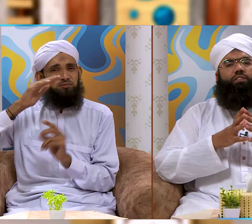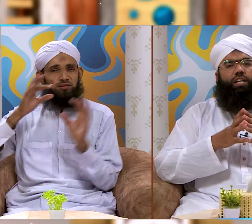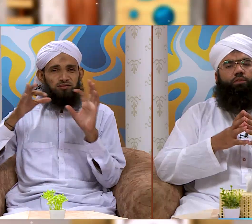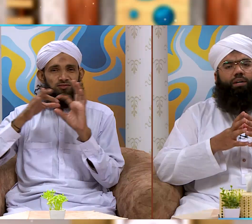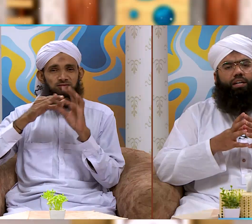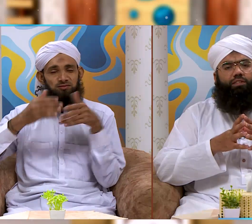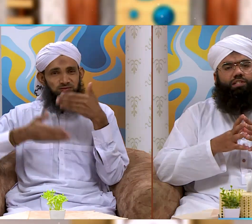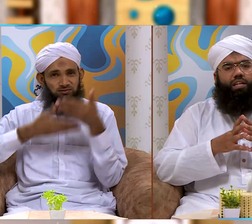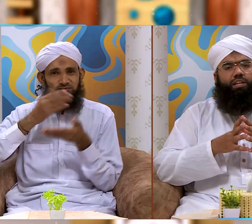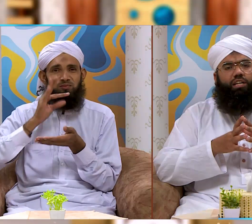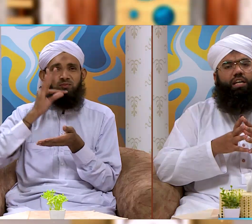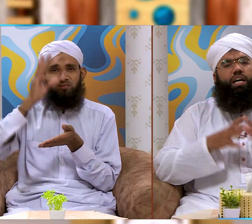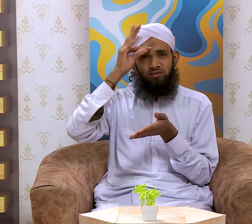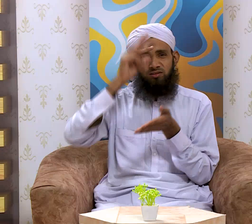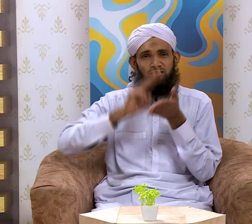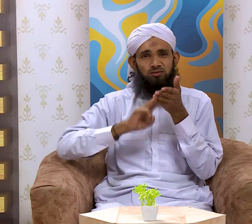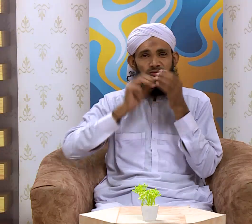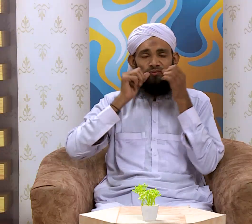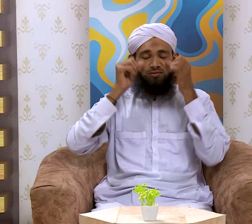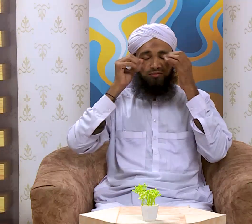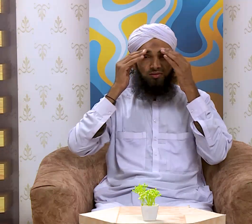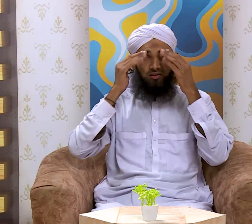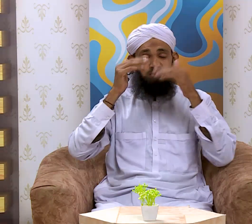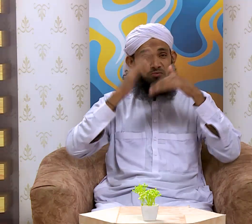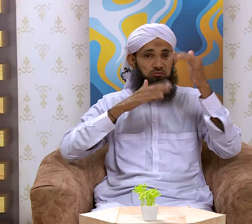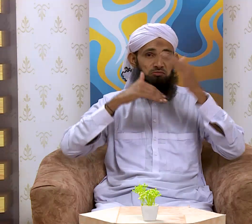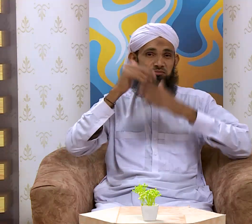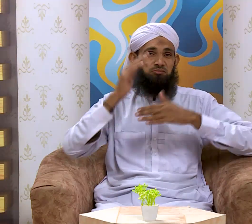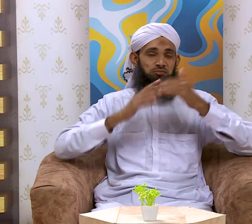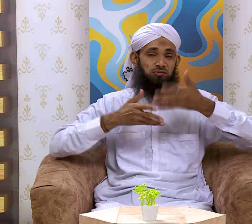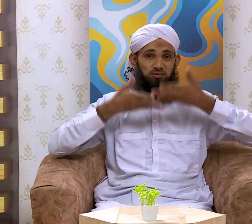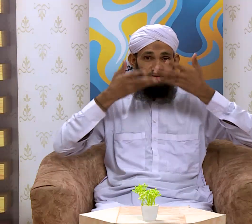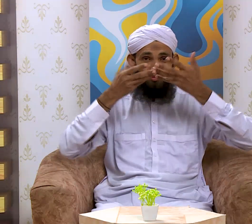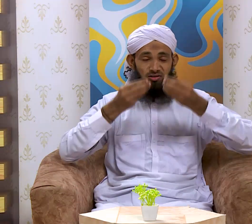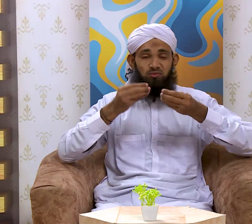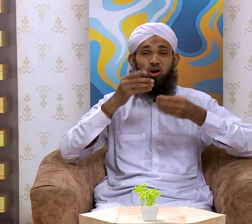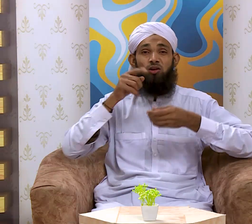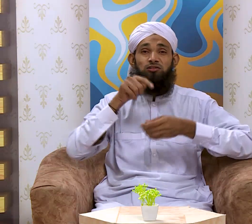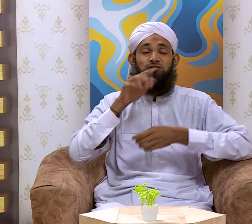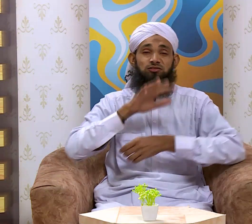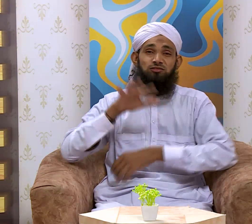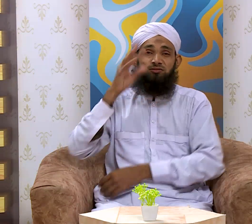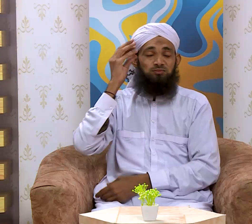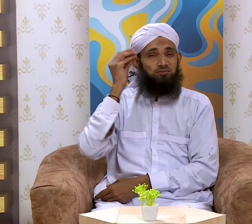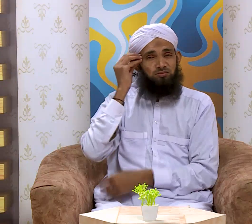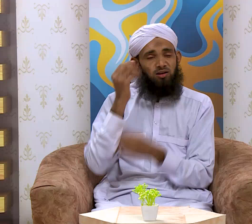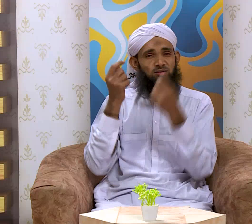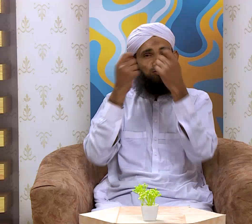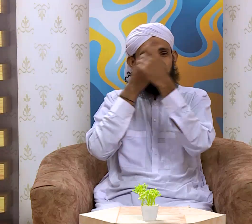وآلہ وبارک وسلم کی عظمتوں اور شانوں کو بیان کرتے ہوئے، ان کے علم غیب کو بیان کرتے ہوئے کئی آیات کریمہ کے اندر